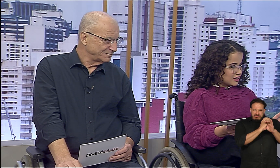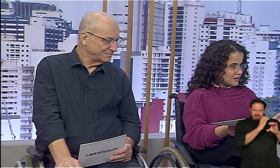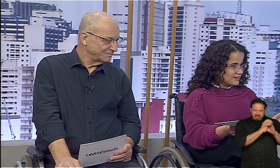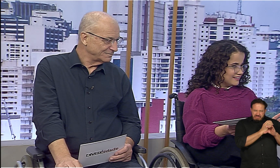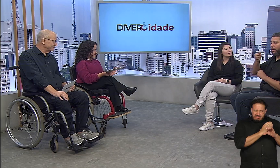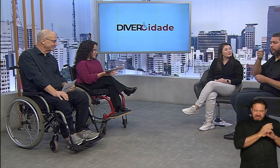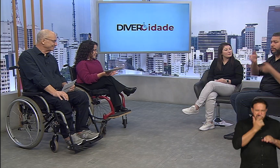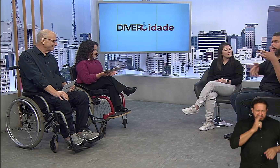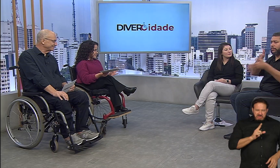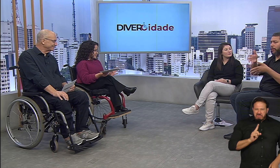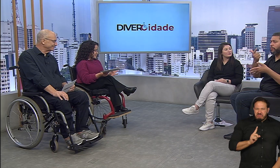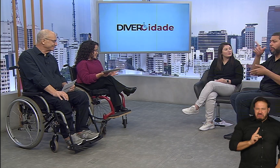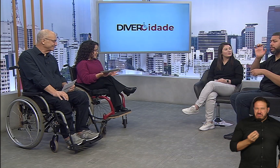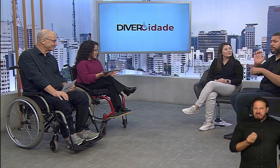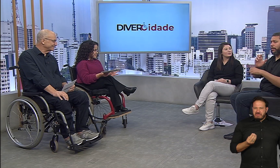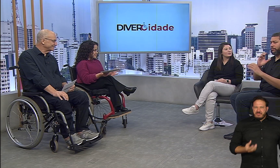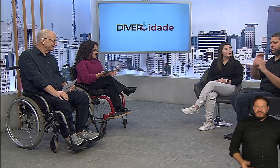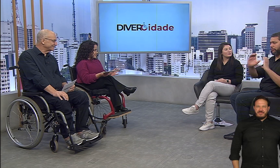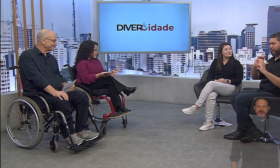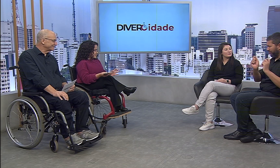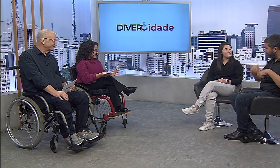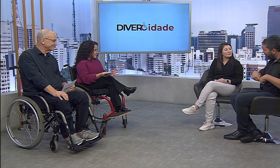entender?